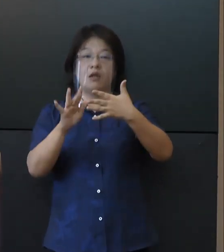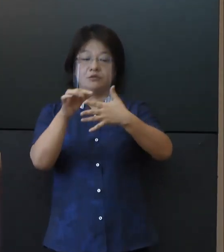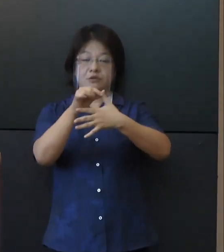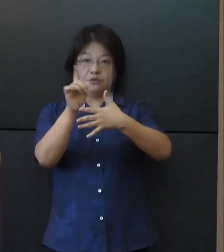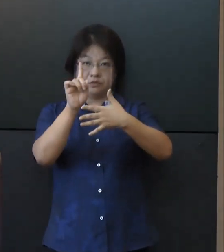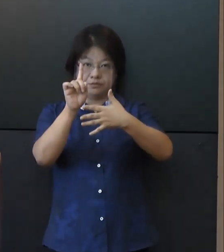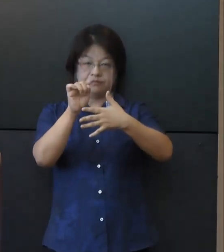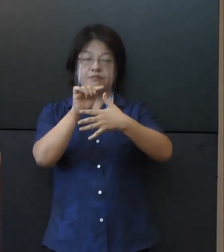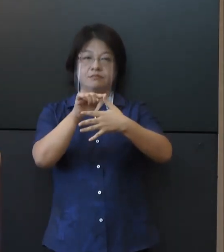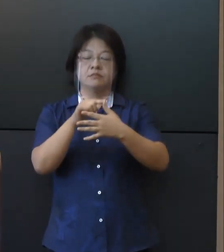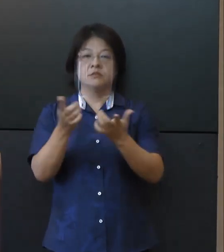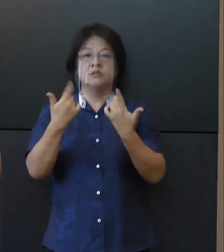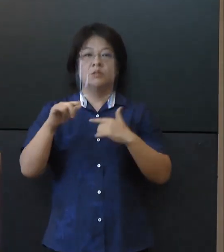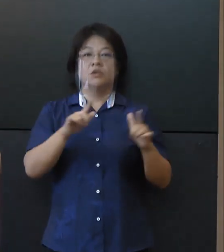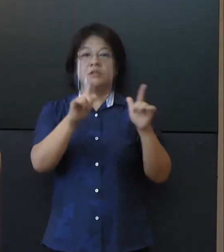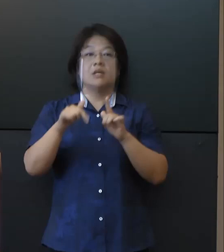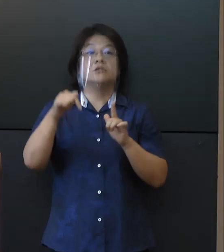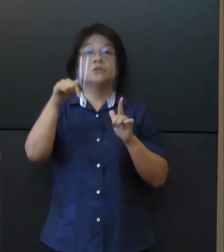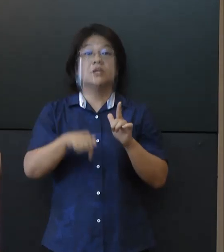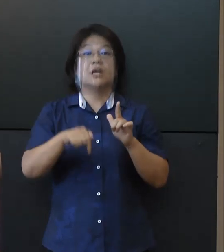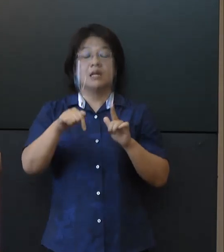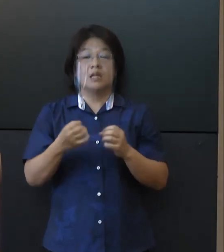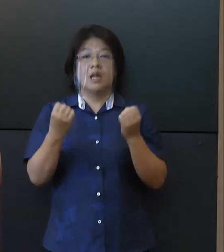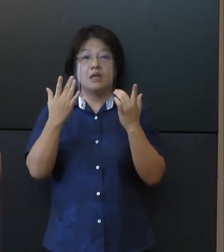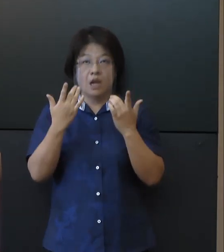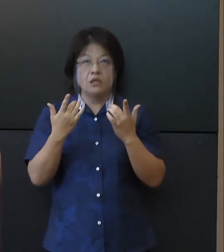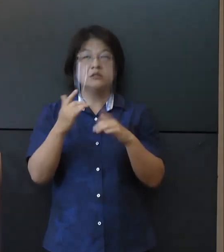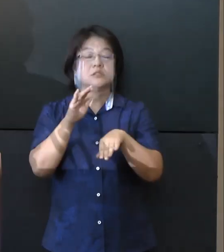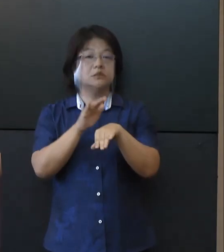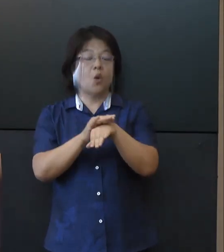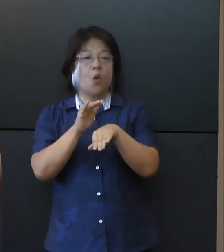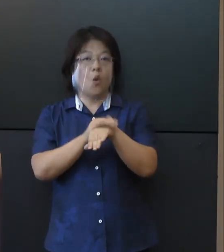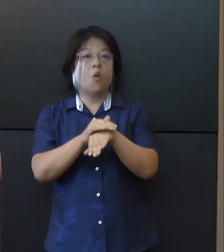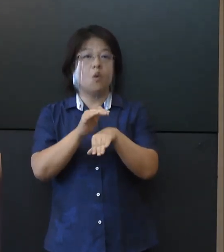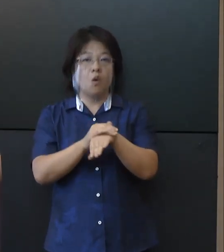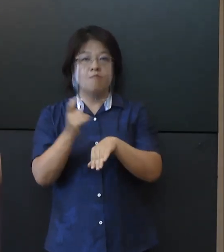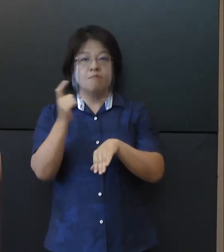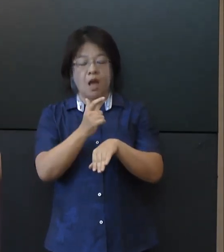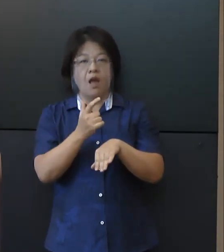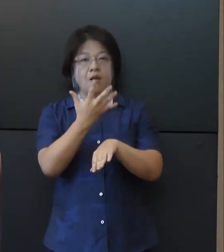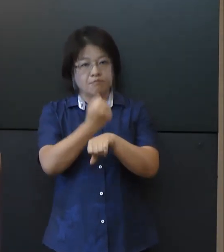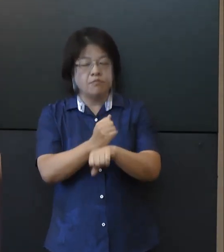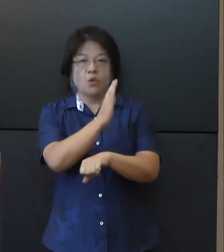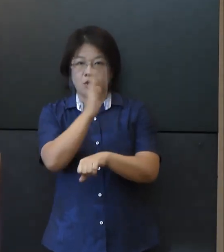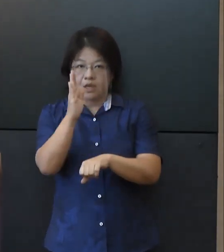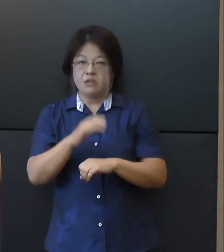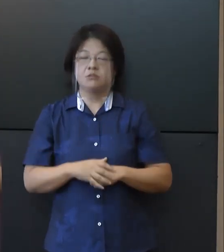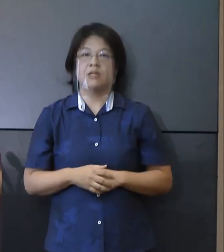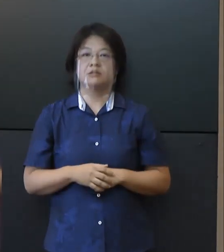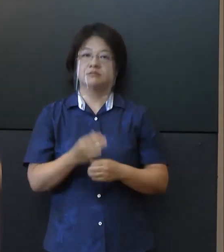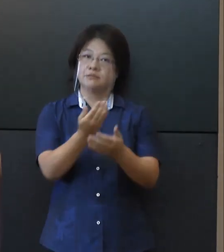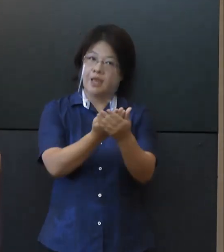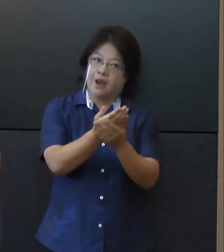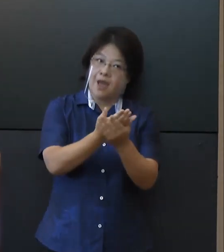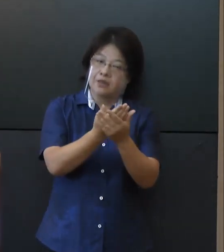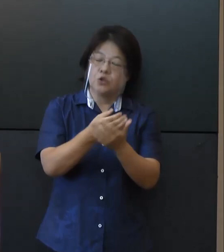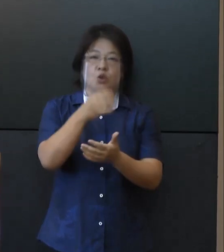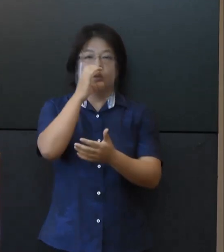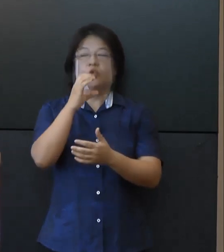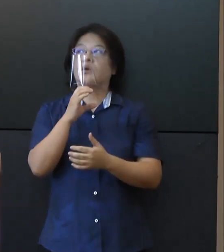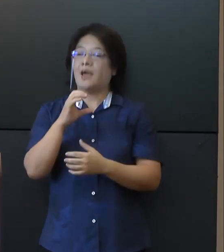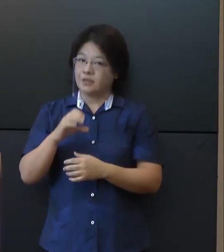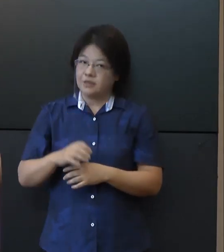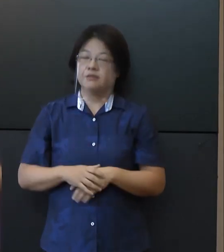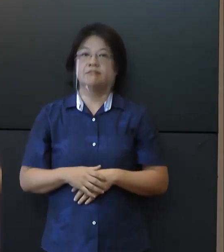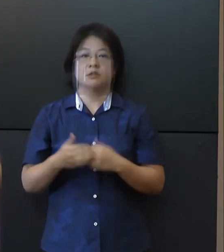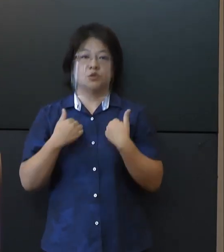目は日常における新しい生活様式の徹底をお願いいたします。手洗い、うがい、必要